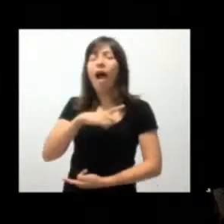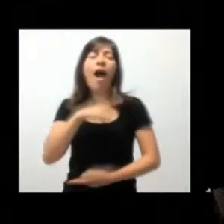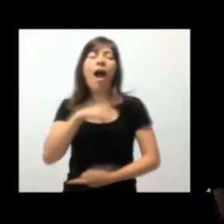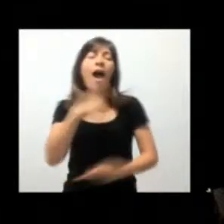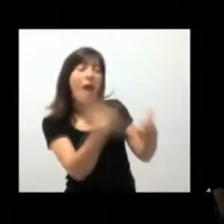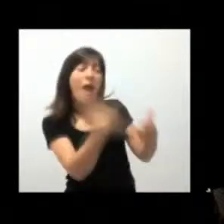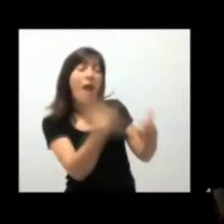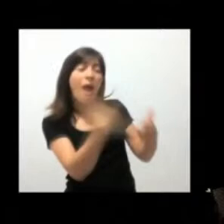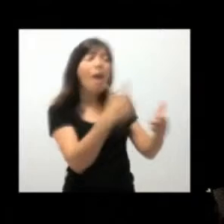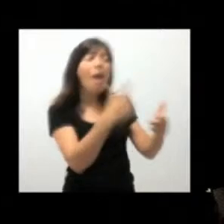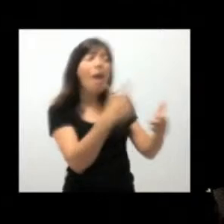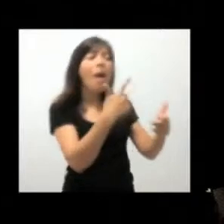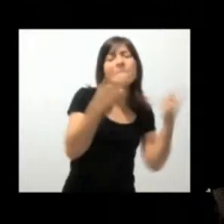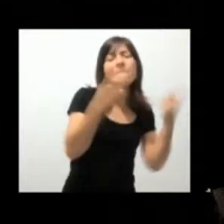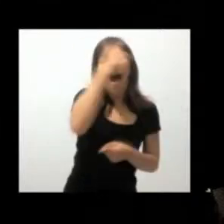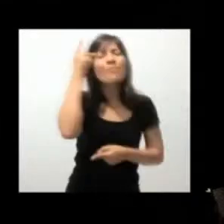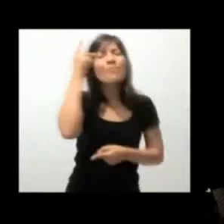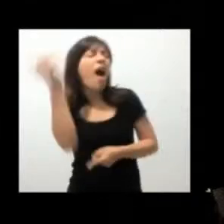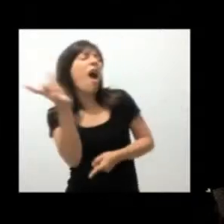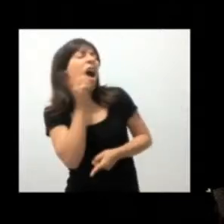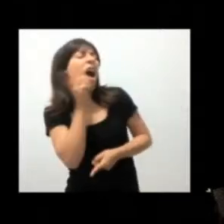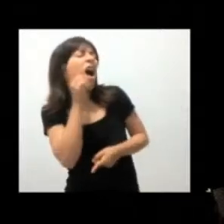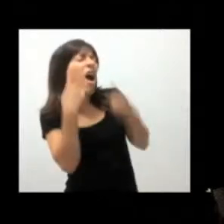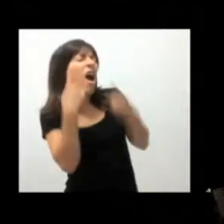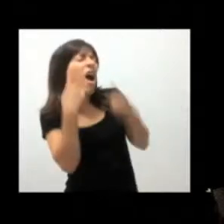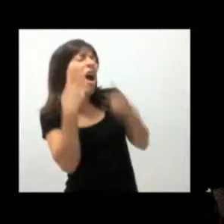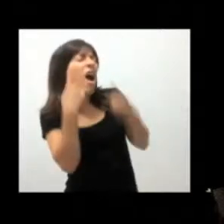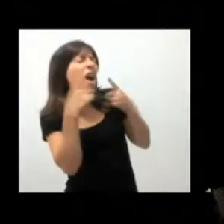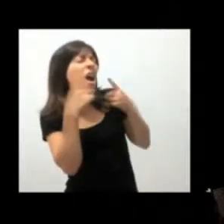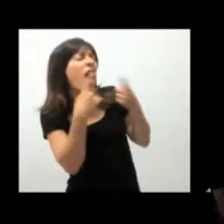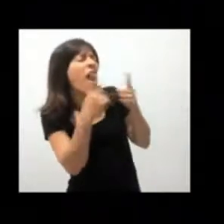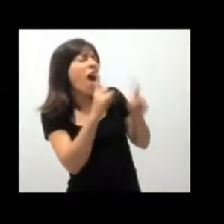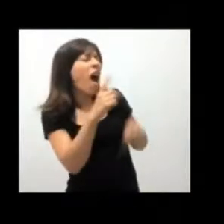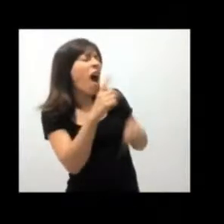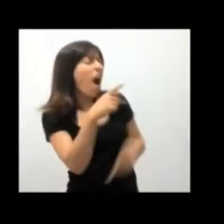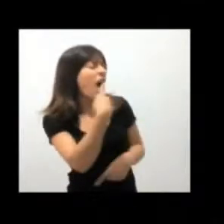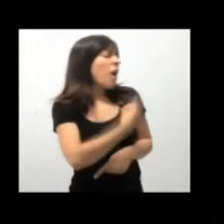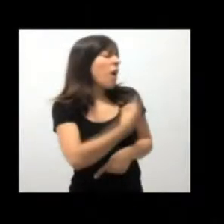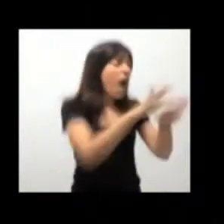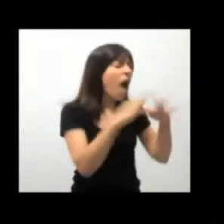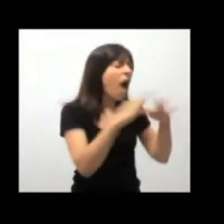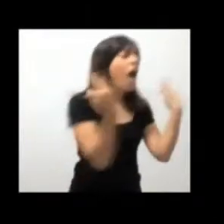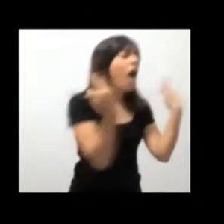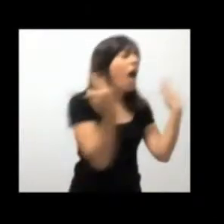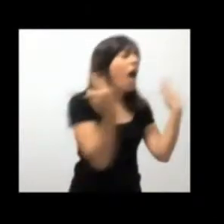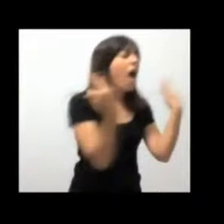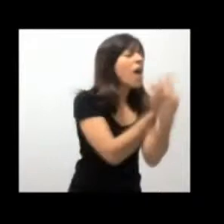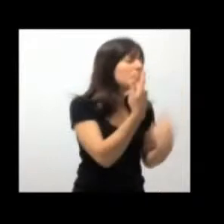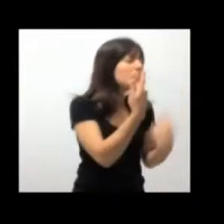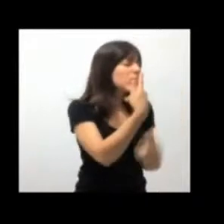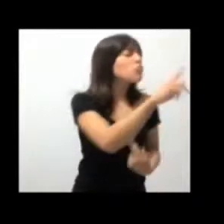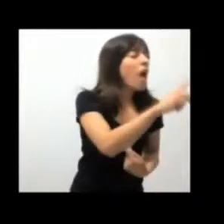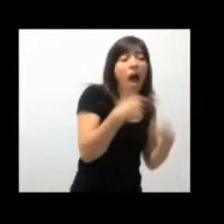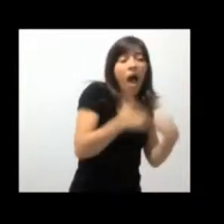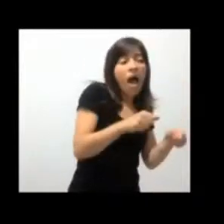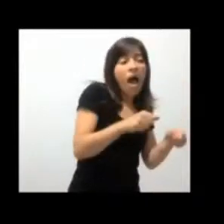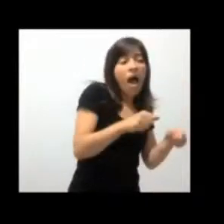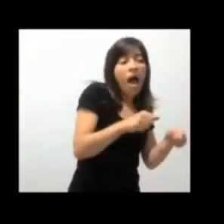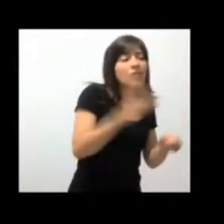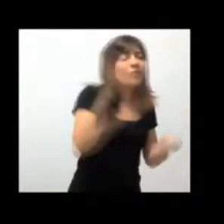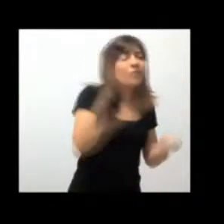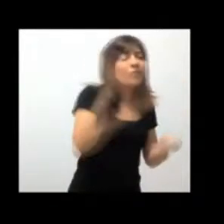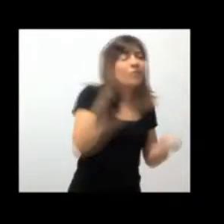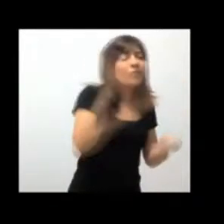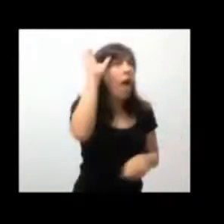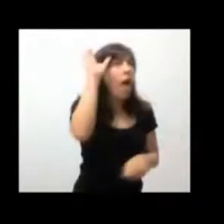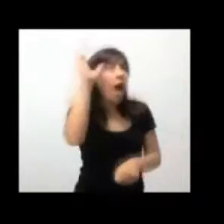uma deficiência, como sendo um problema. E um problema que elas mesmas têm que resolver, têm que se virar